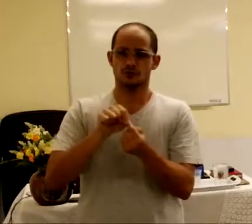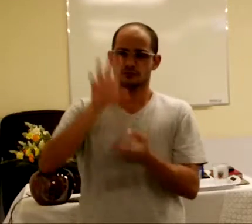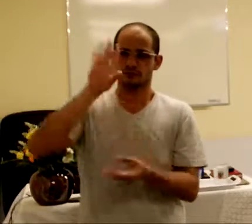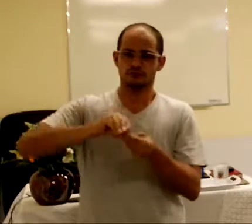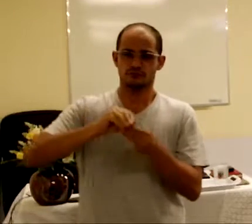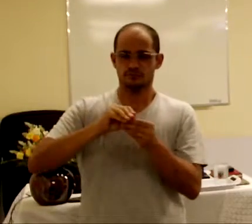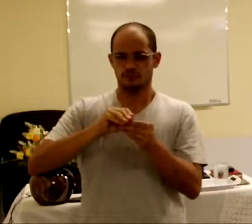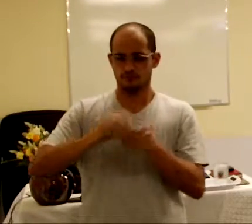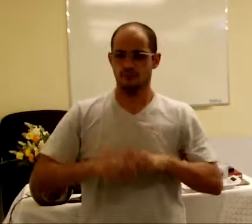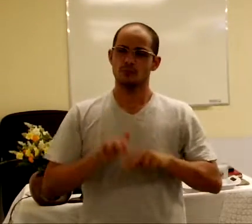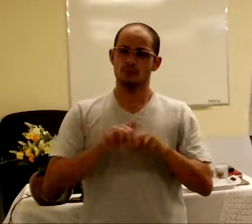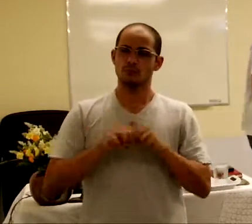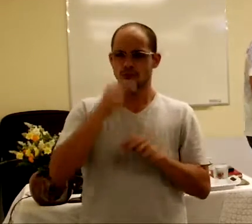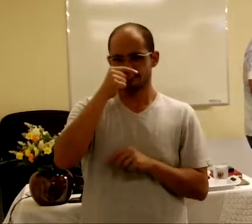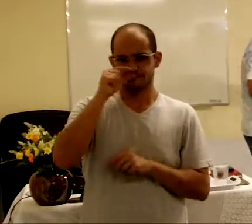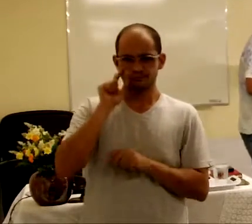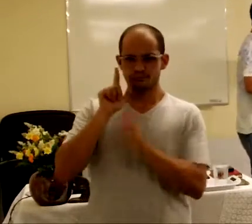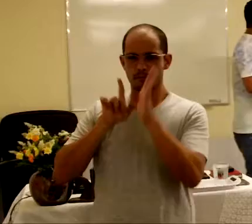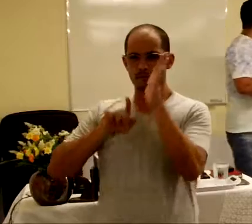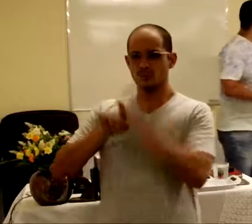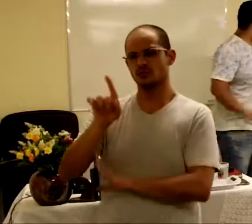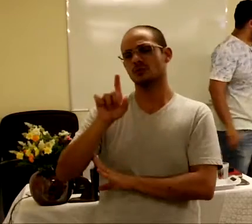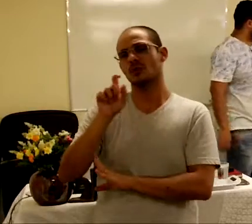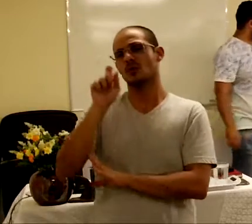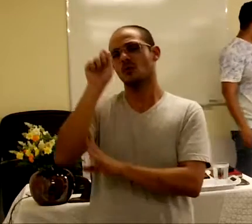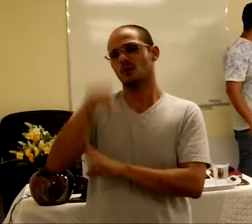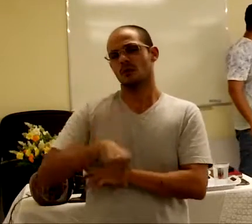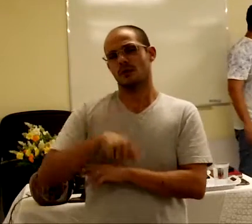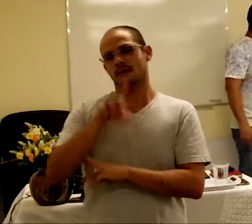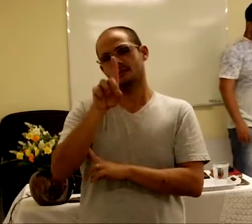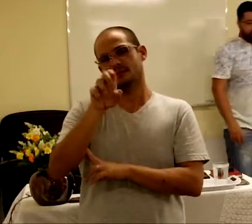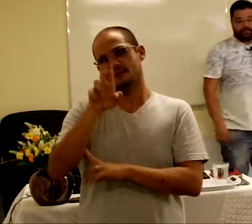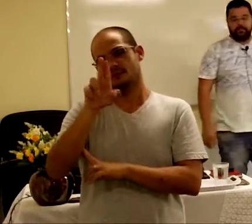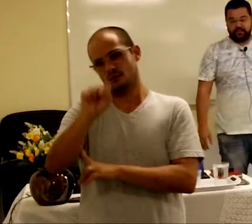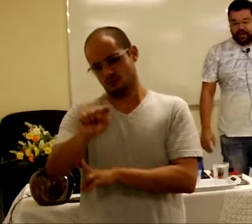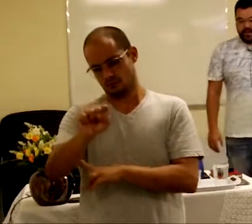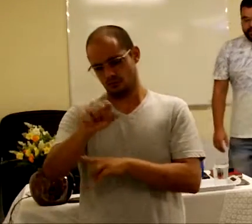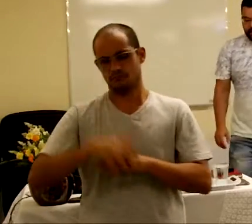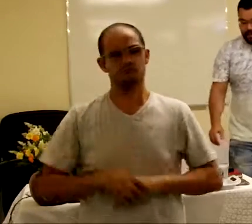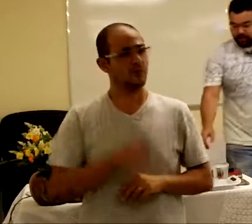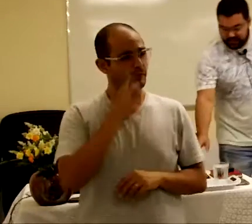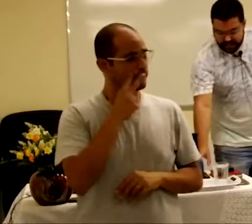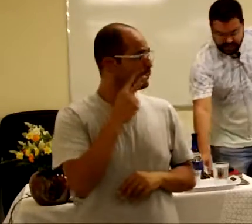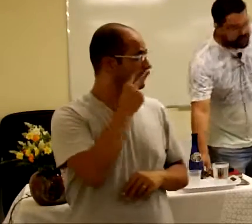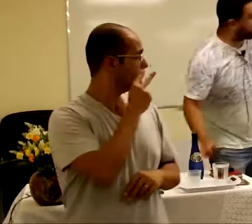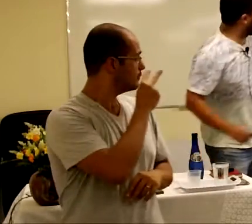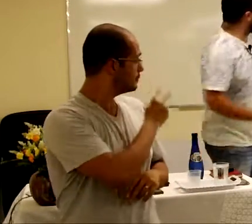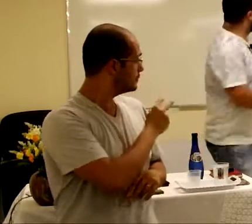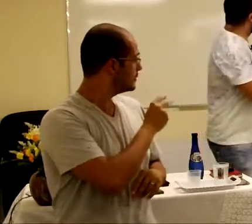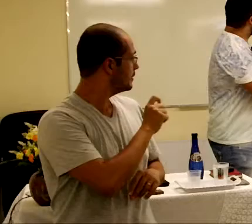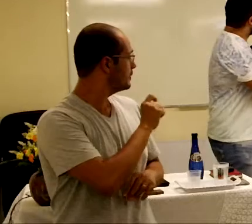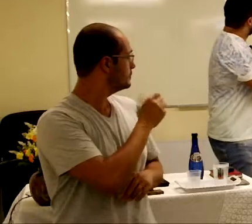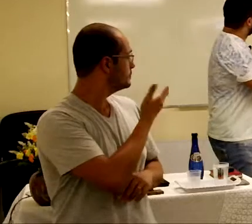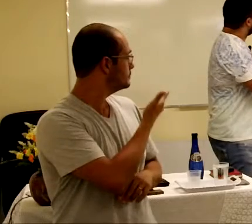simples. Né? Tanto Kardec pergunta, que é Deus? E se vocês observarem, já na pergunta Kardec já